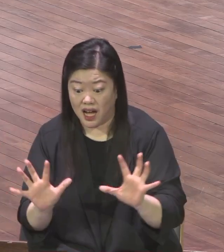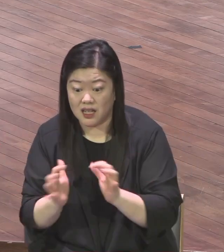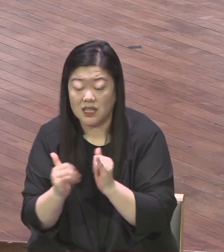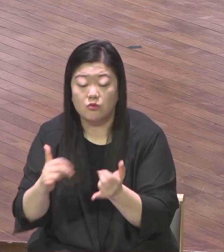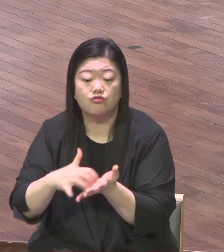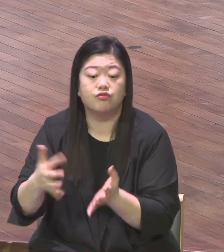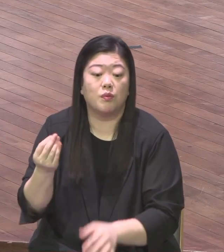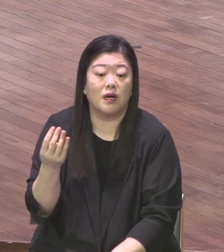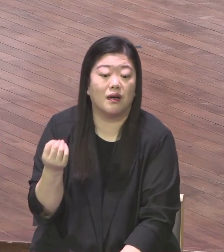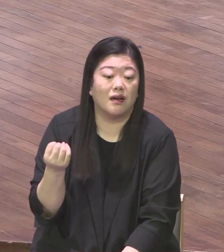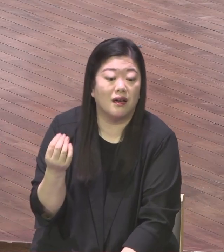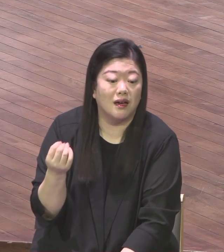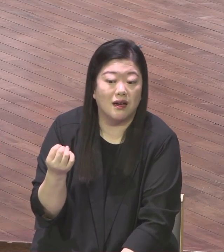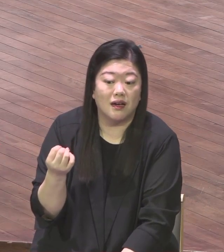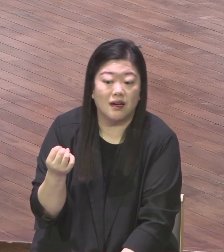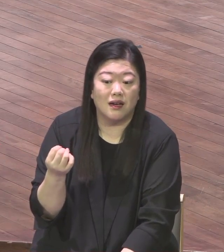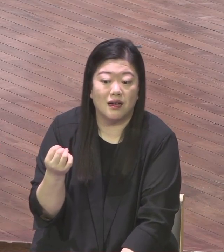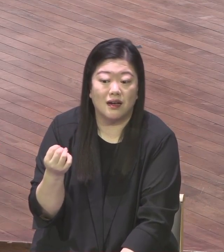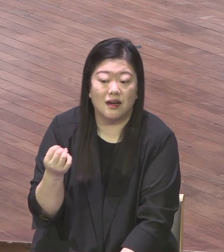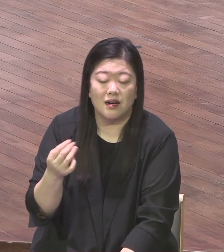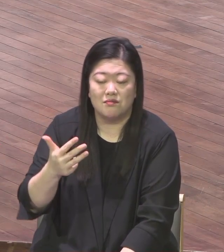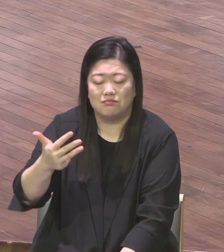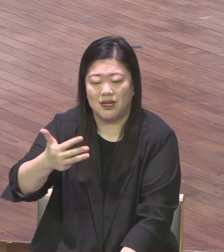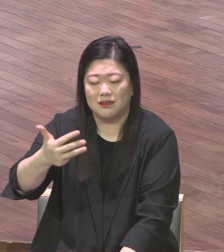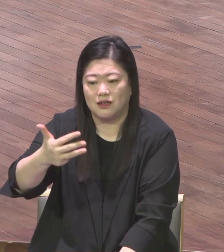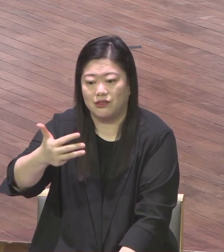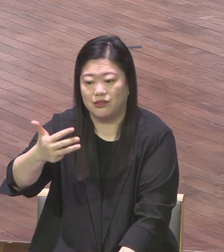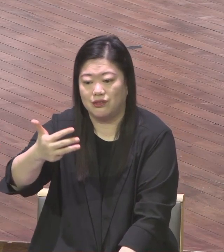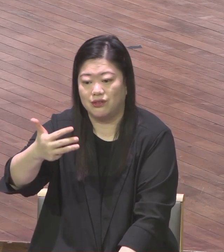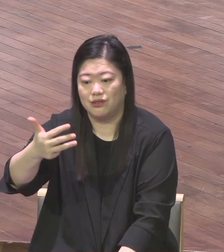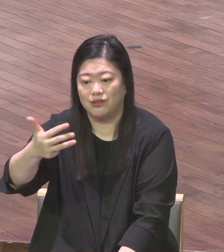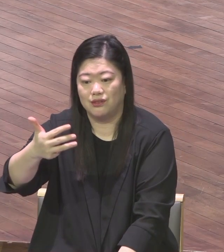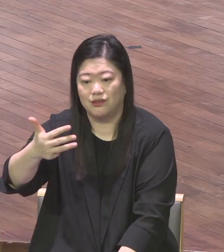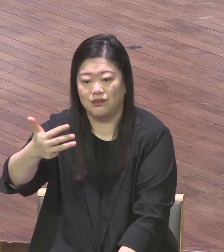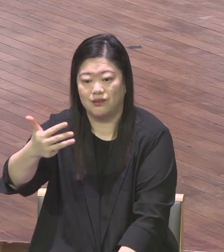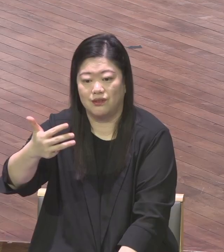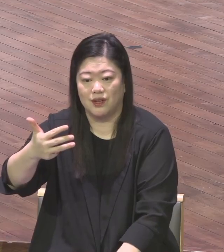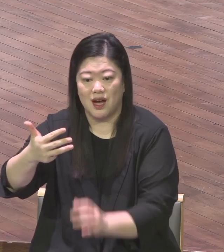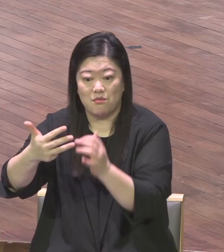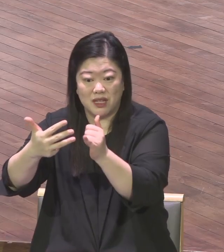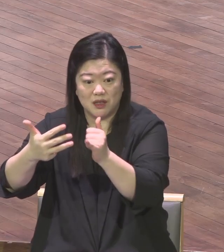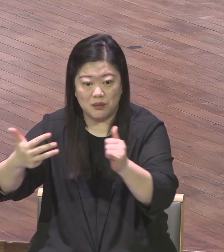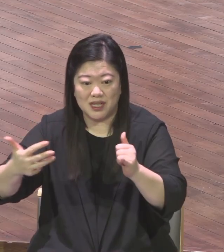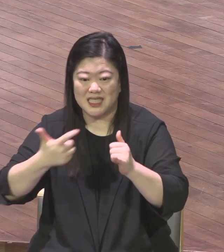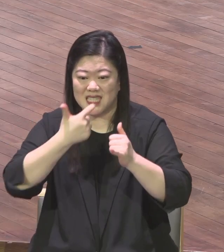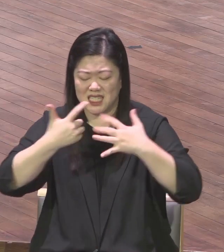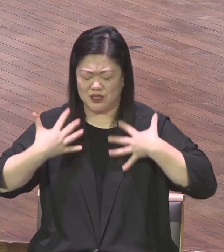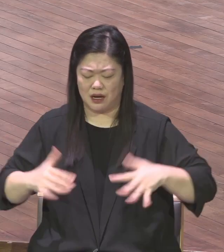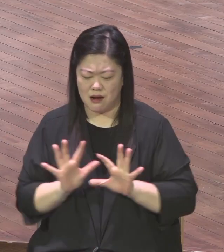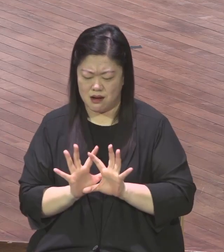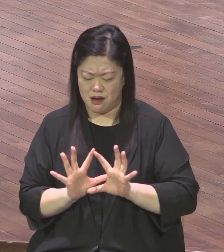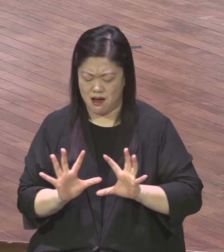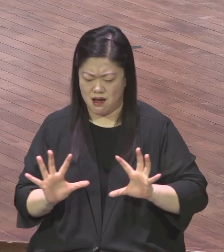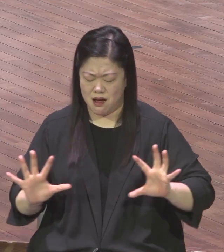미혹된 사람들이 얼마나 많았냐. 그때 휴거된다가 8,000명이 흰 옷 입고 예수님 기다렸어요.